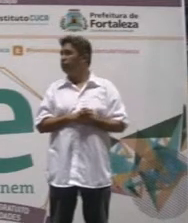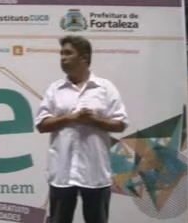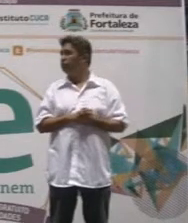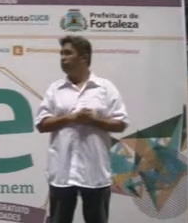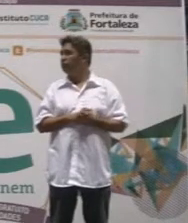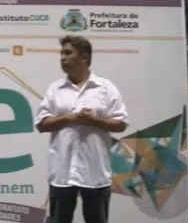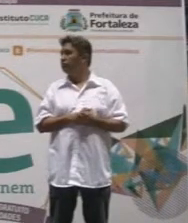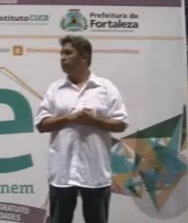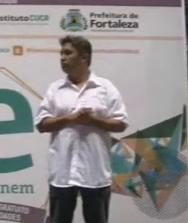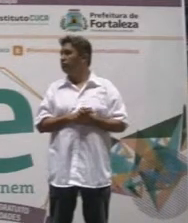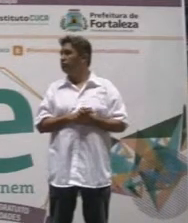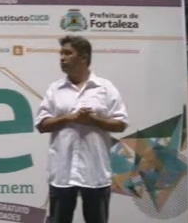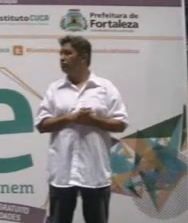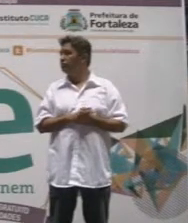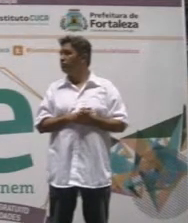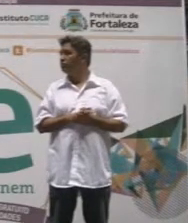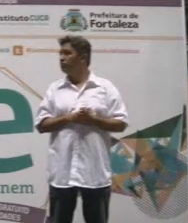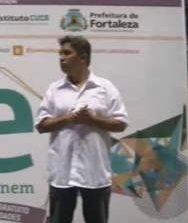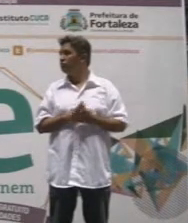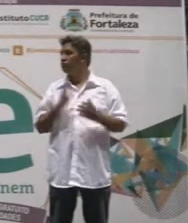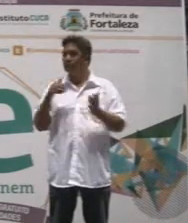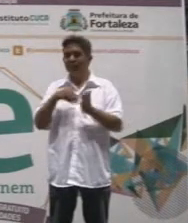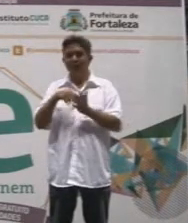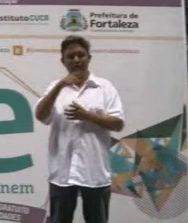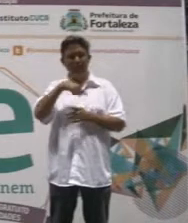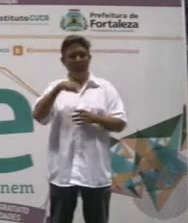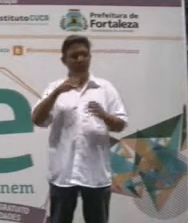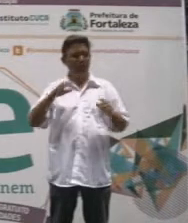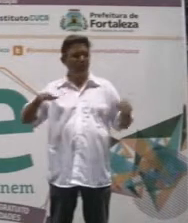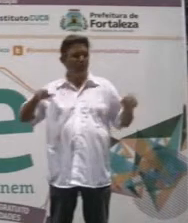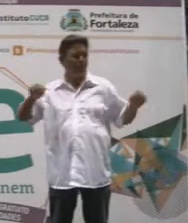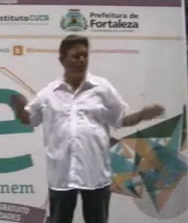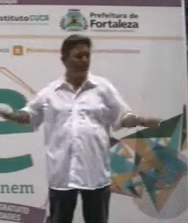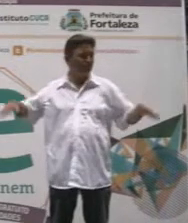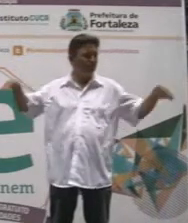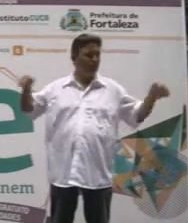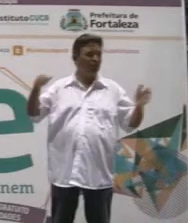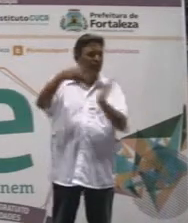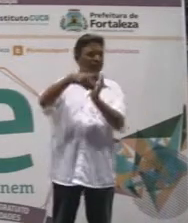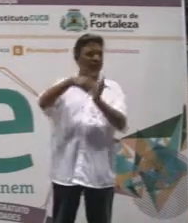Vamos voar literalmente. No final é que nós vamos voar mesmo. Depois vocês vão entender.